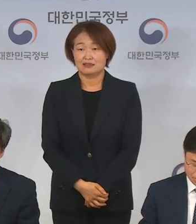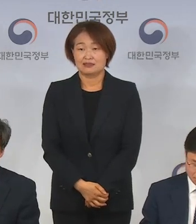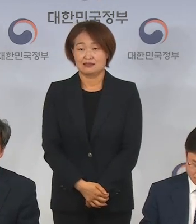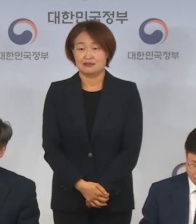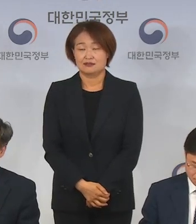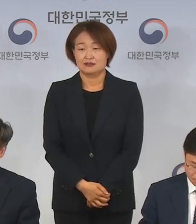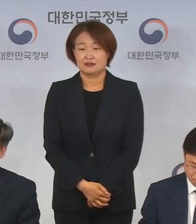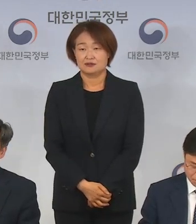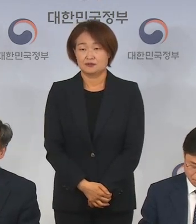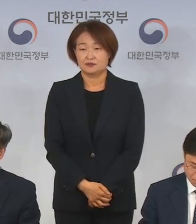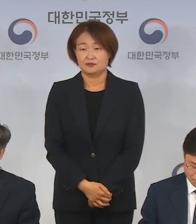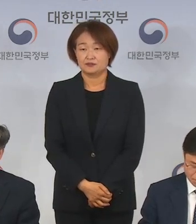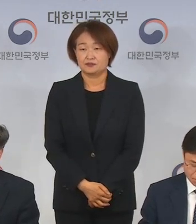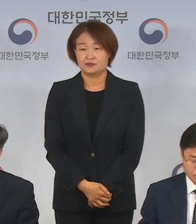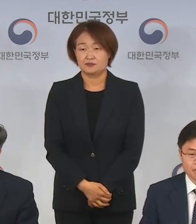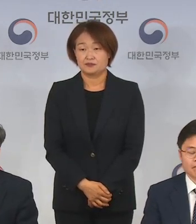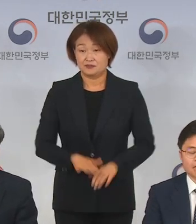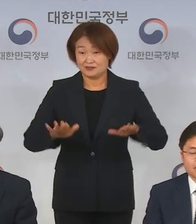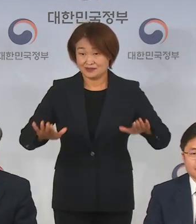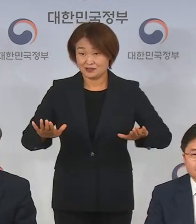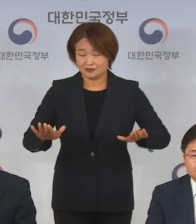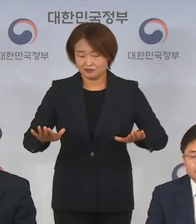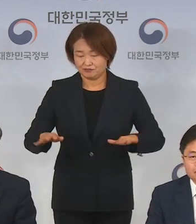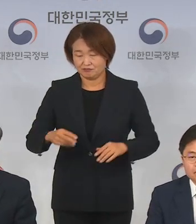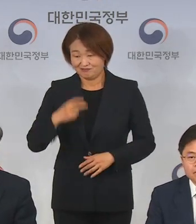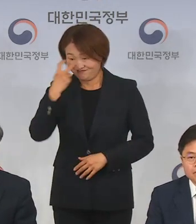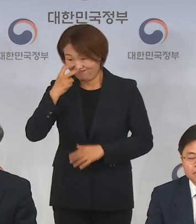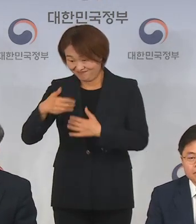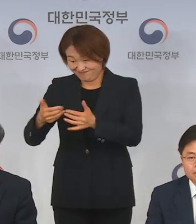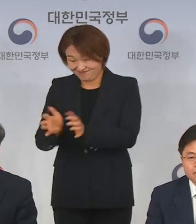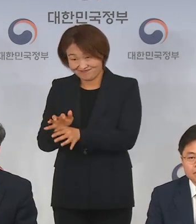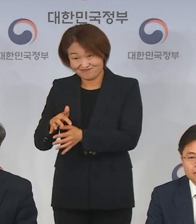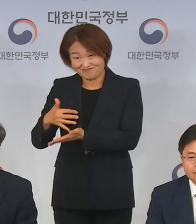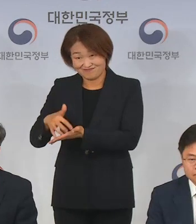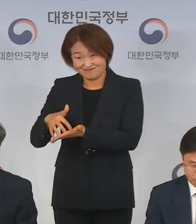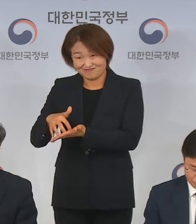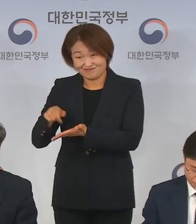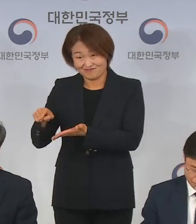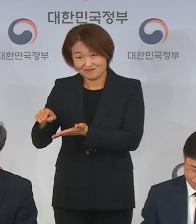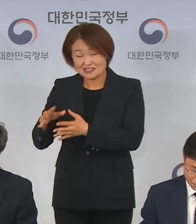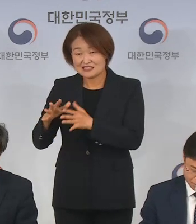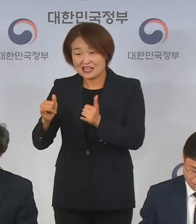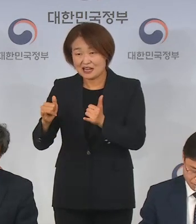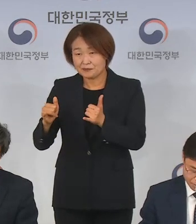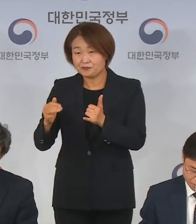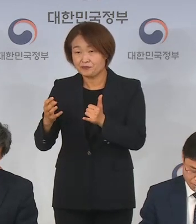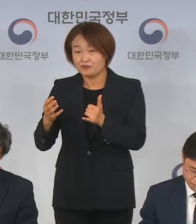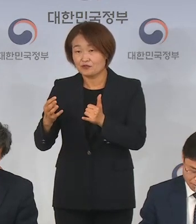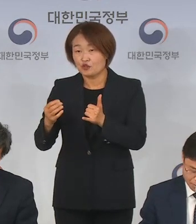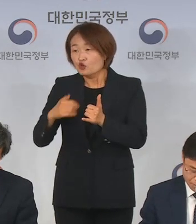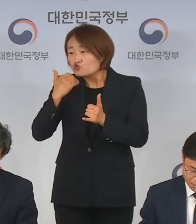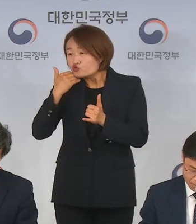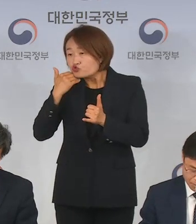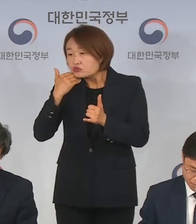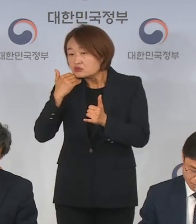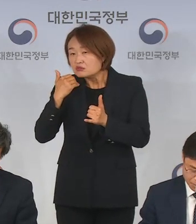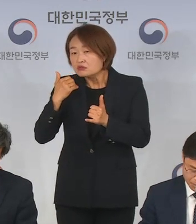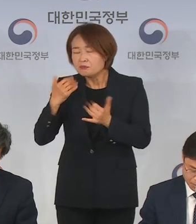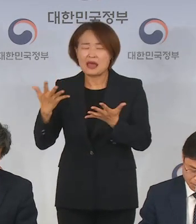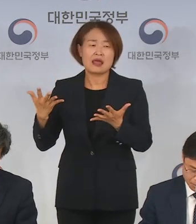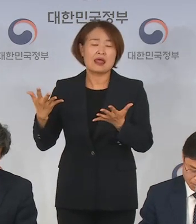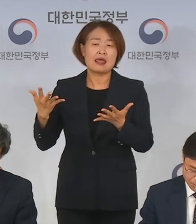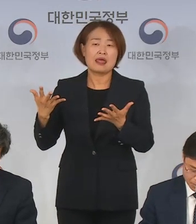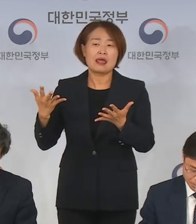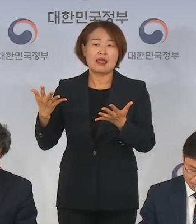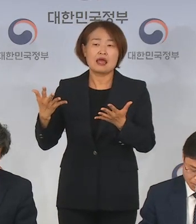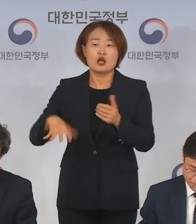이 지금 현장 실찰단의 숫자와 소속만 나와 있고 실제 어느 분이 가는지 명단이 안 나와